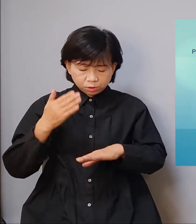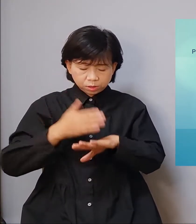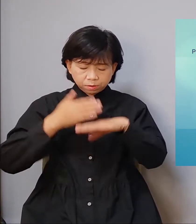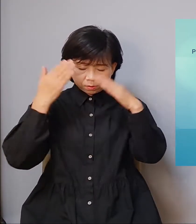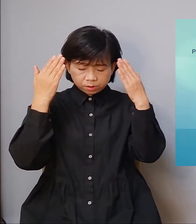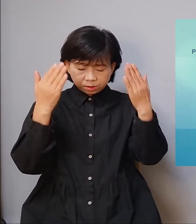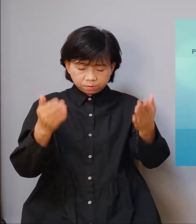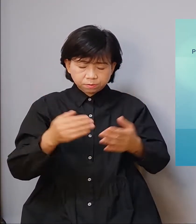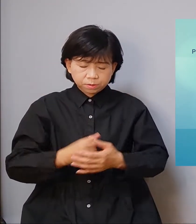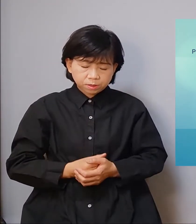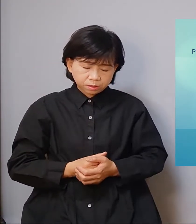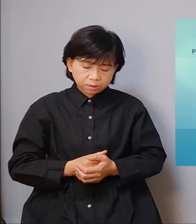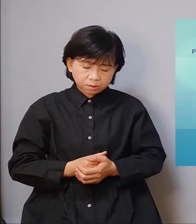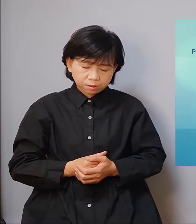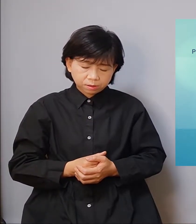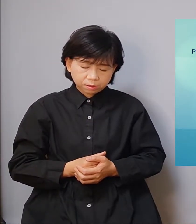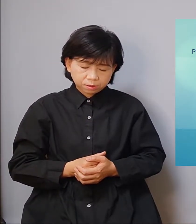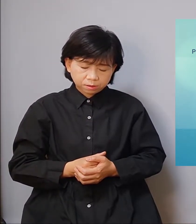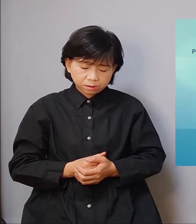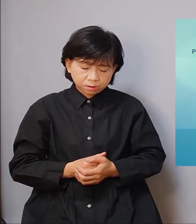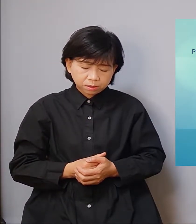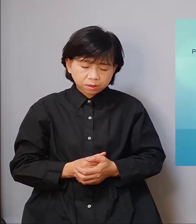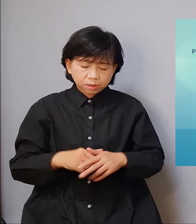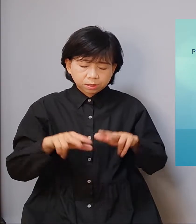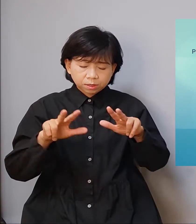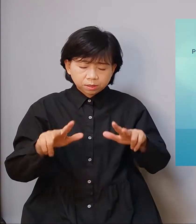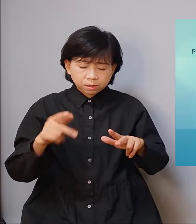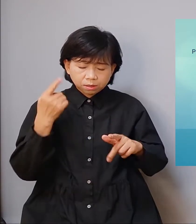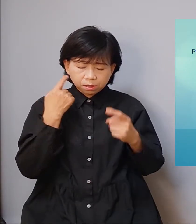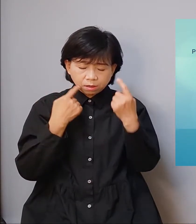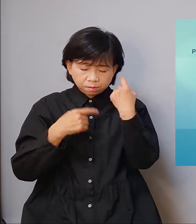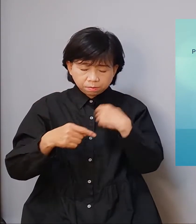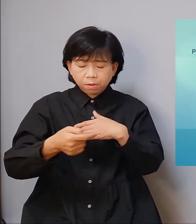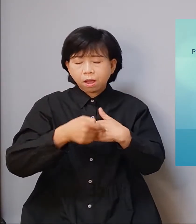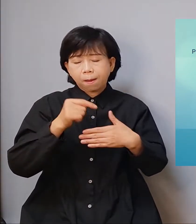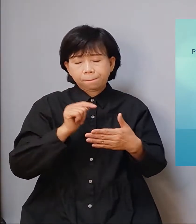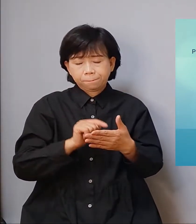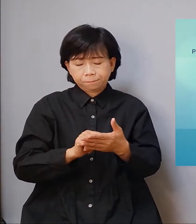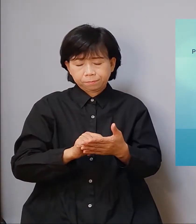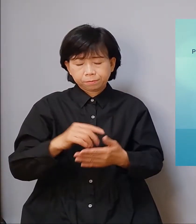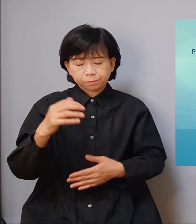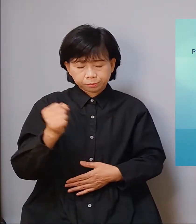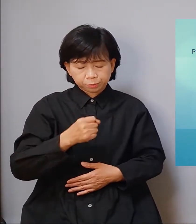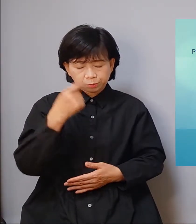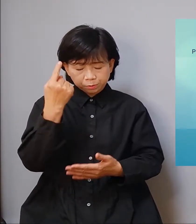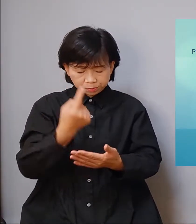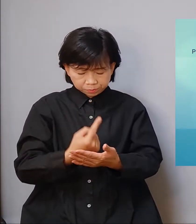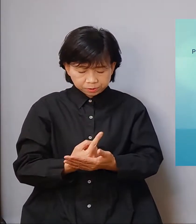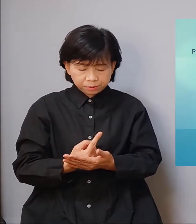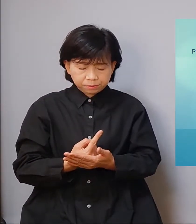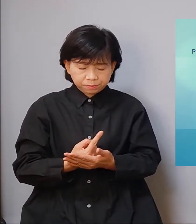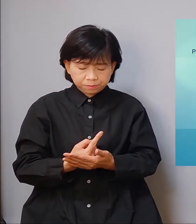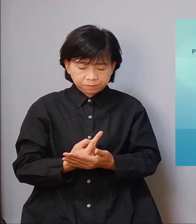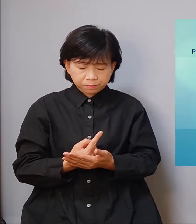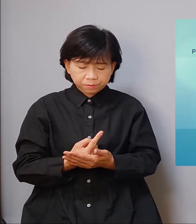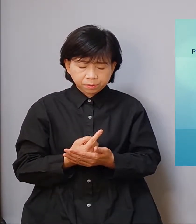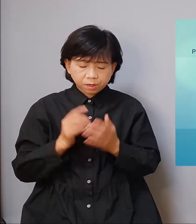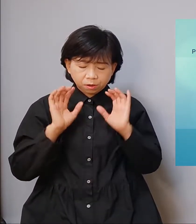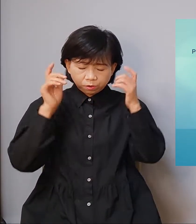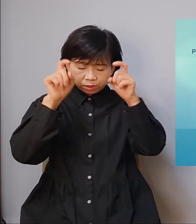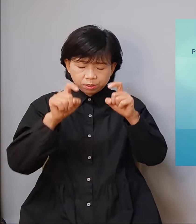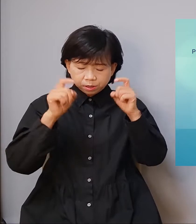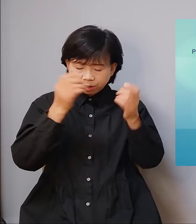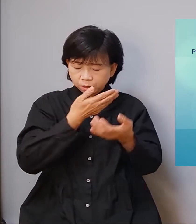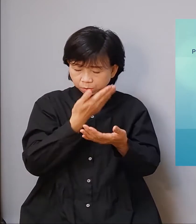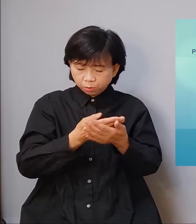또한 감사드립니다. 이 시간 상한 심령, 깨어진 심령이 되게 해주셔서 어린 양의